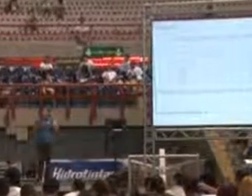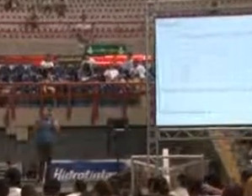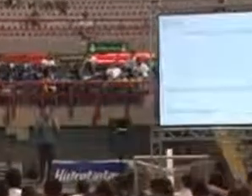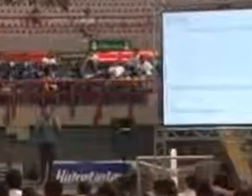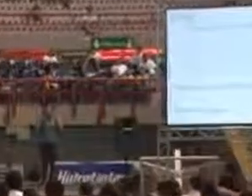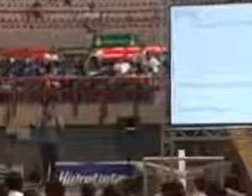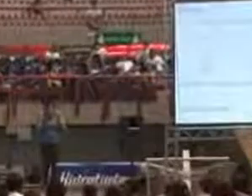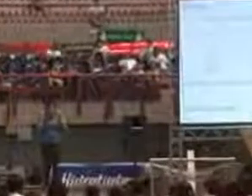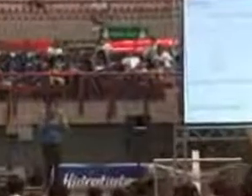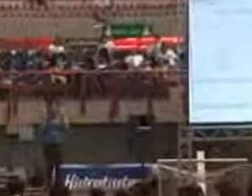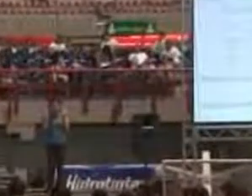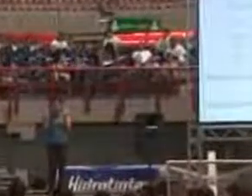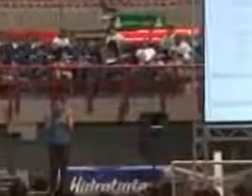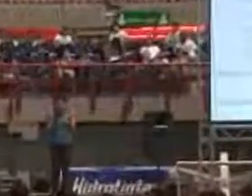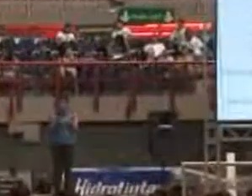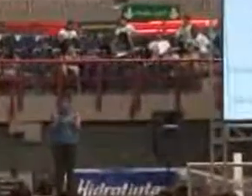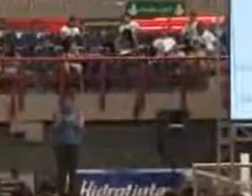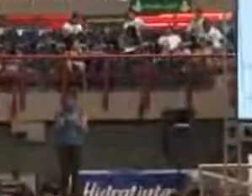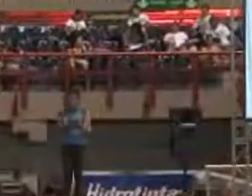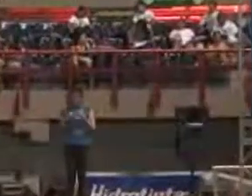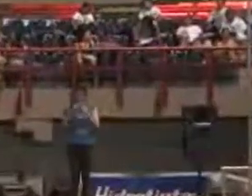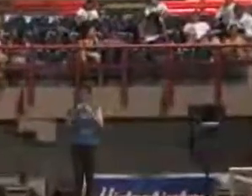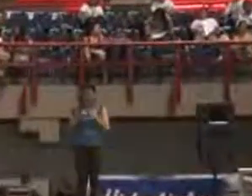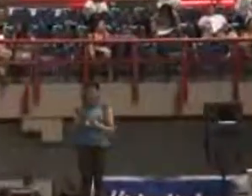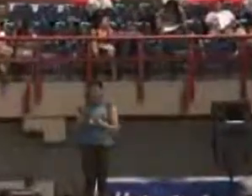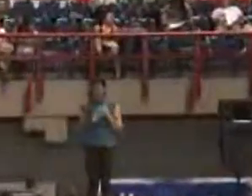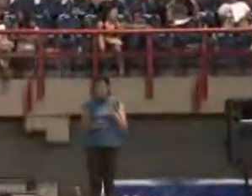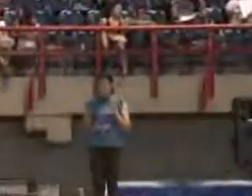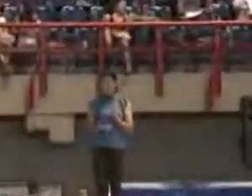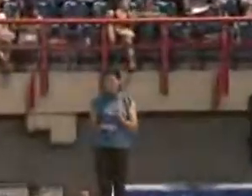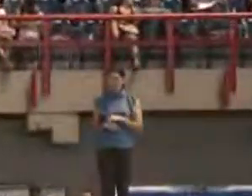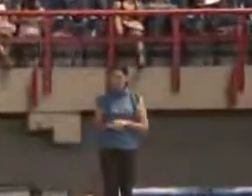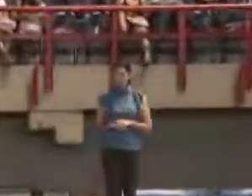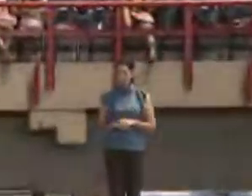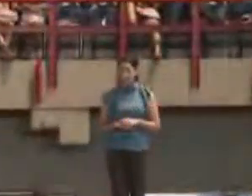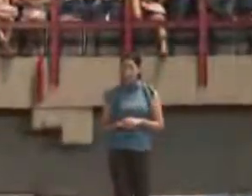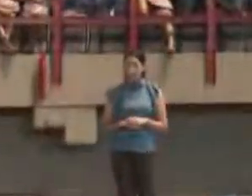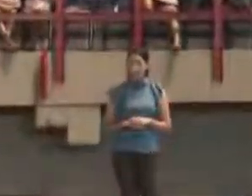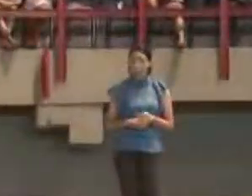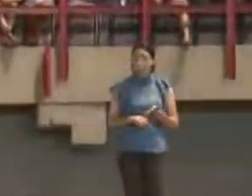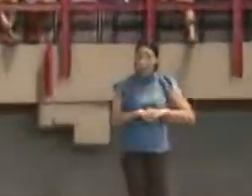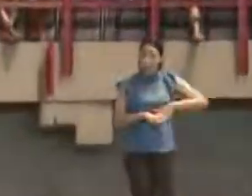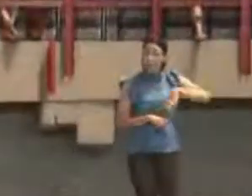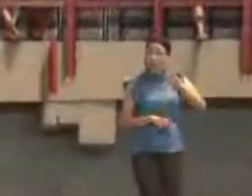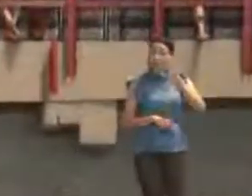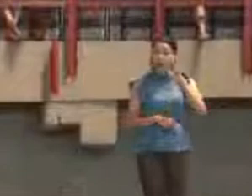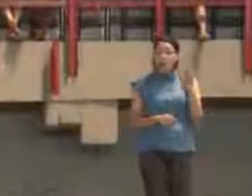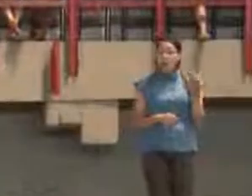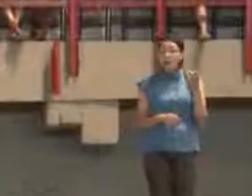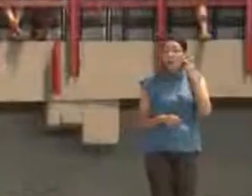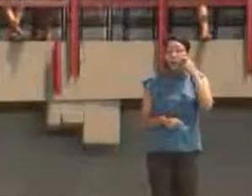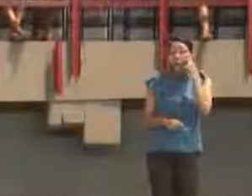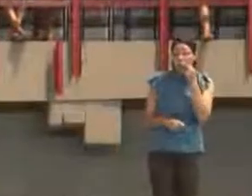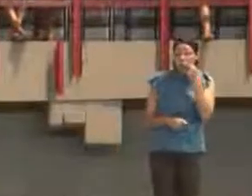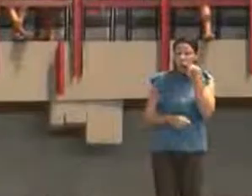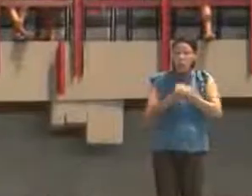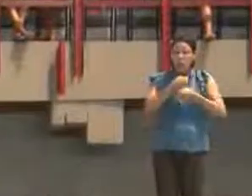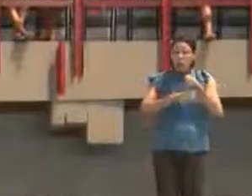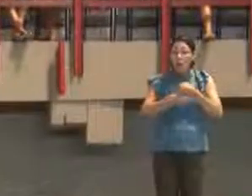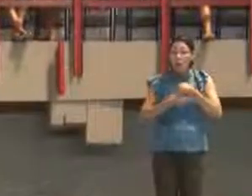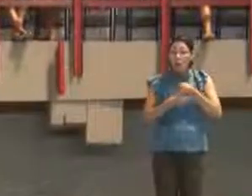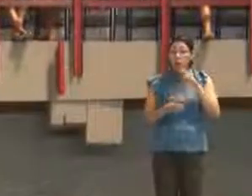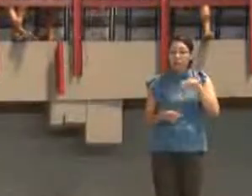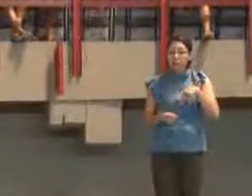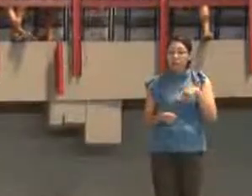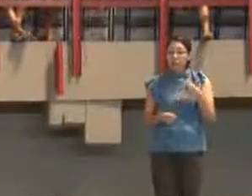por esse por esse e esse por esse. E a maior produtividade e o maior lucro, aliás, foi esse aqui,